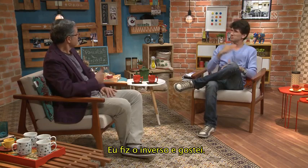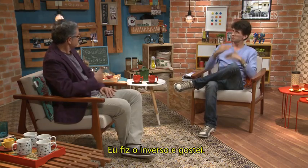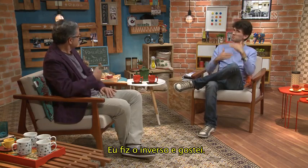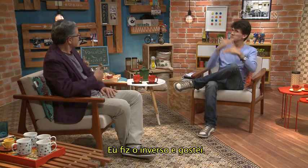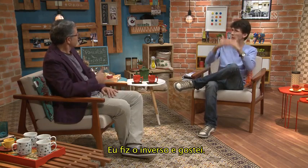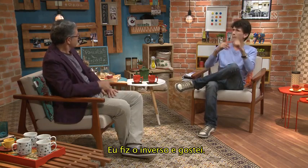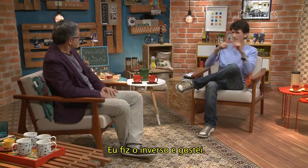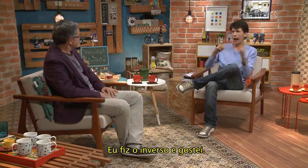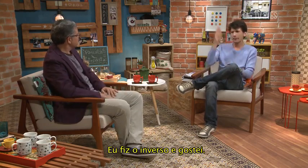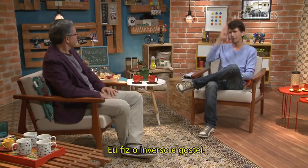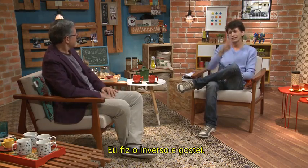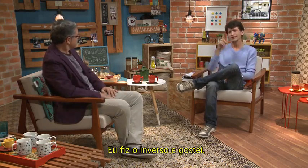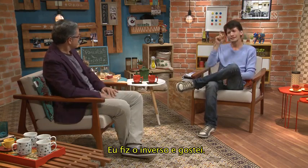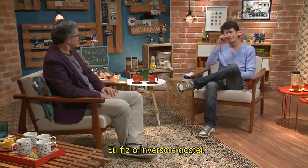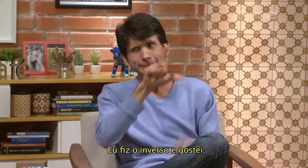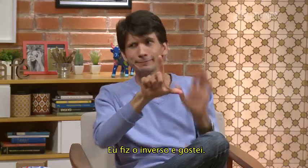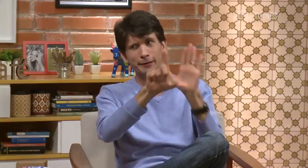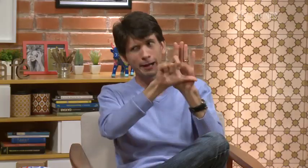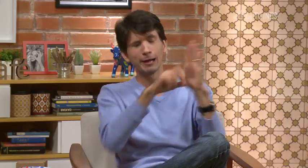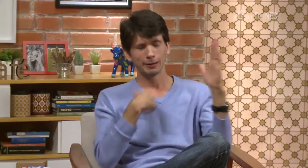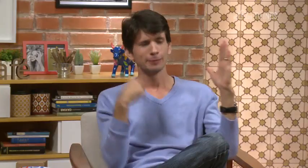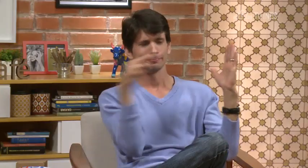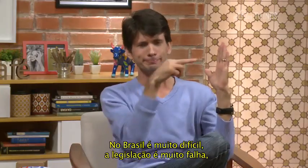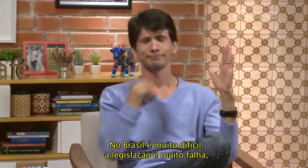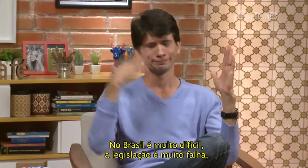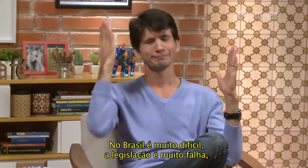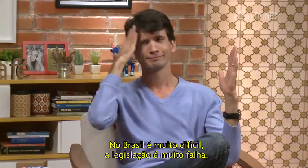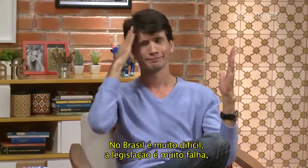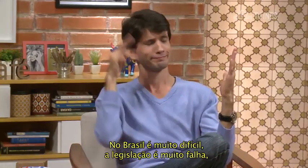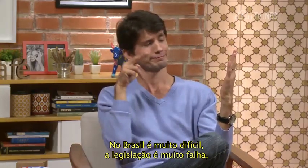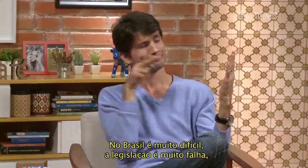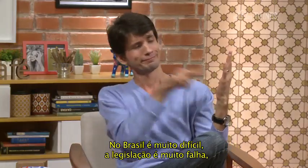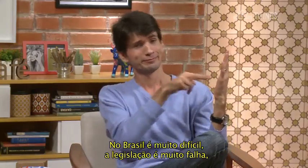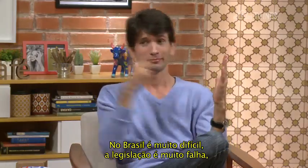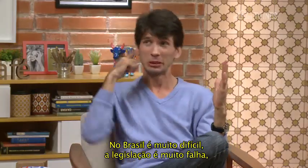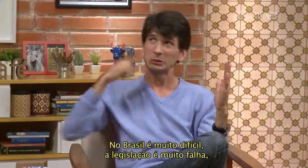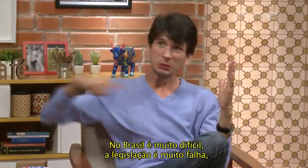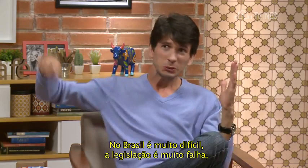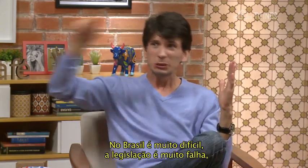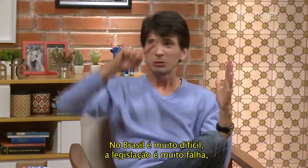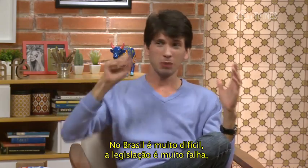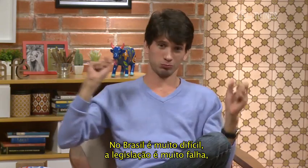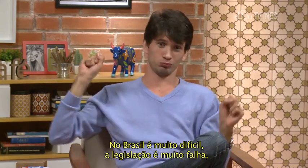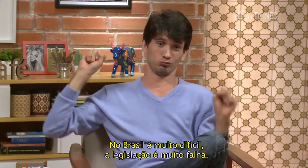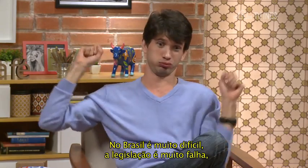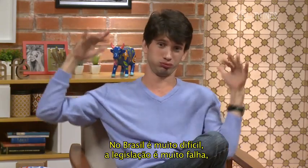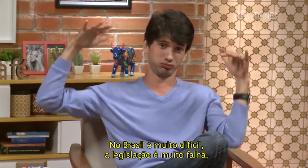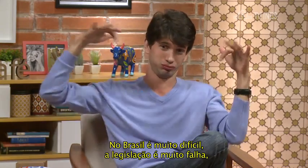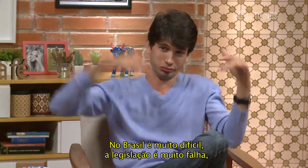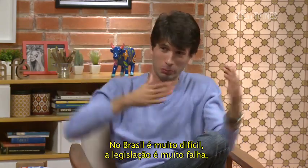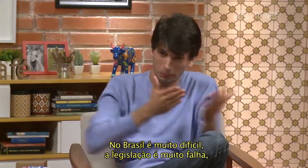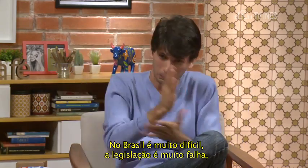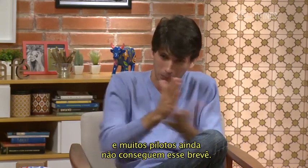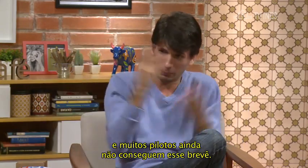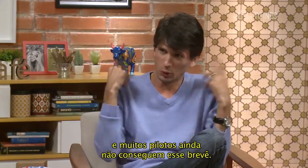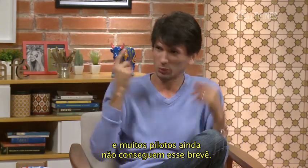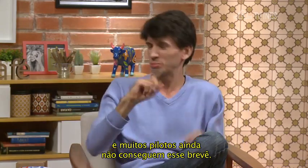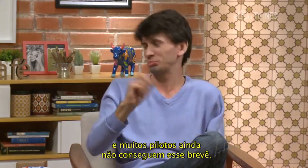inverso e gostei no Brasil é muito difícil a legislação é muito falha e muitos pilotos